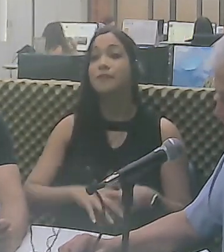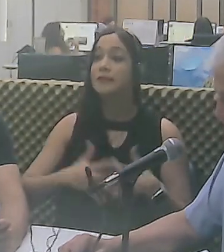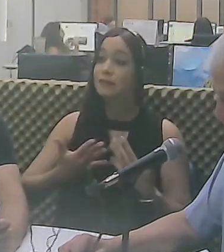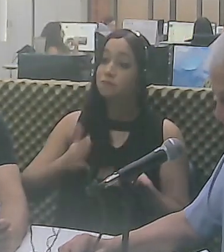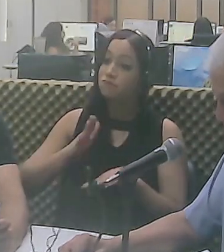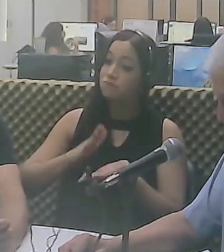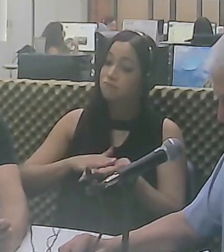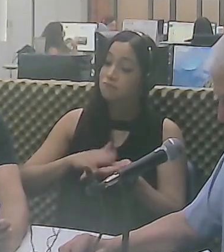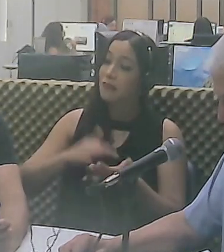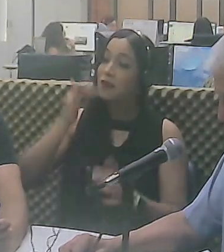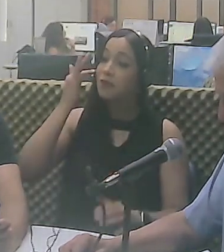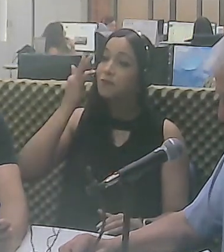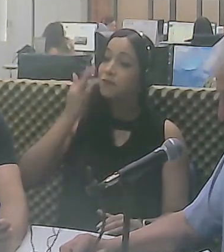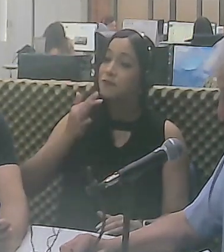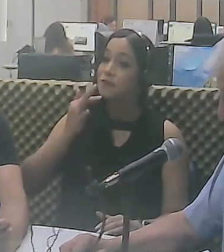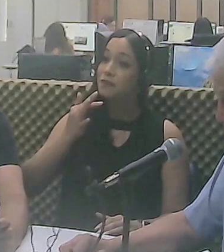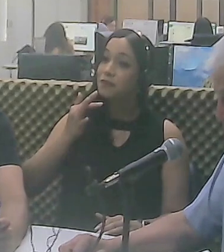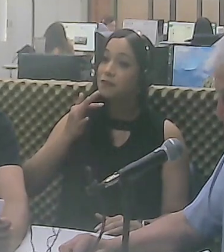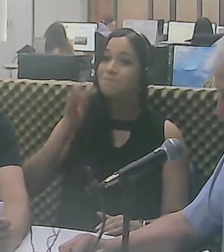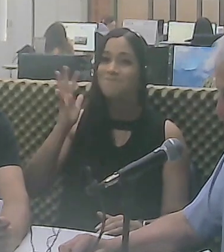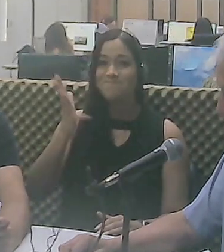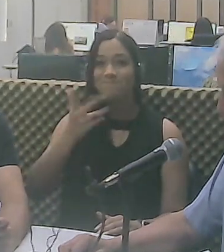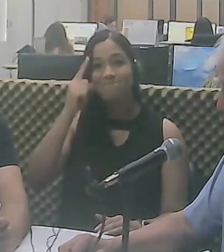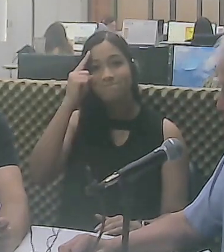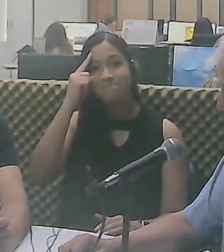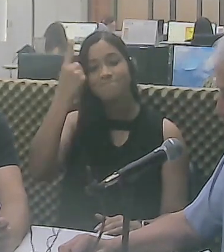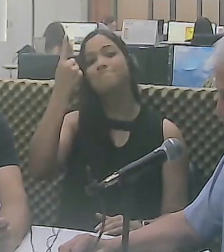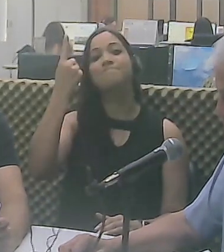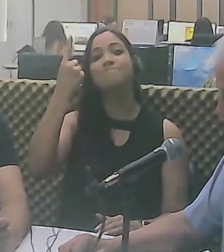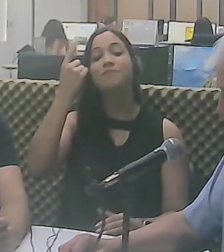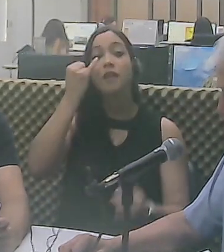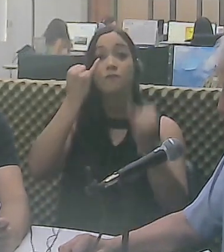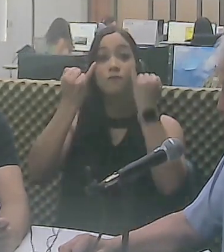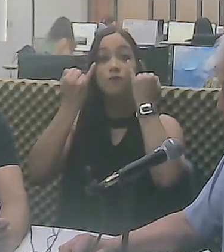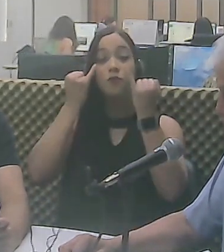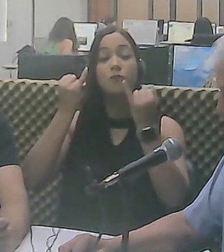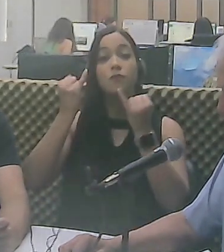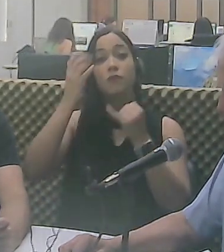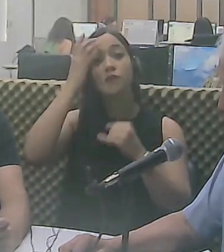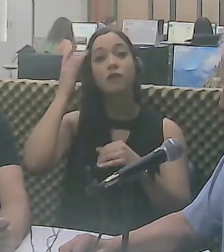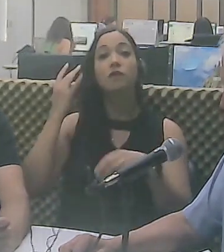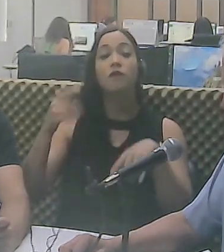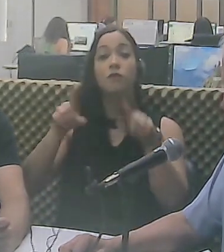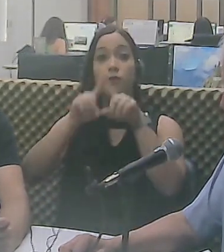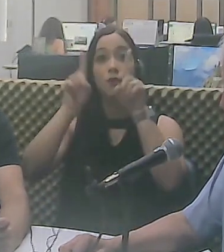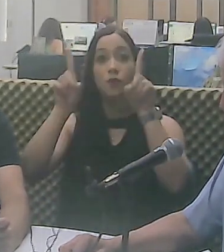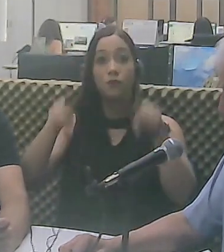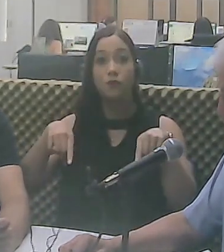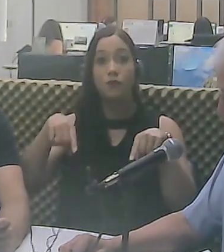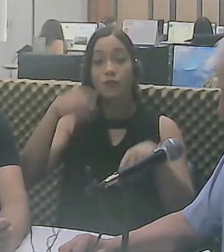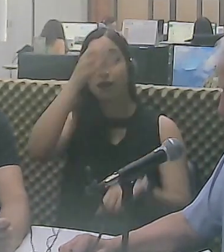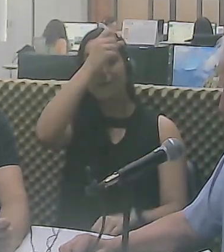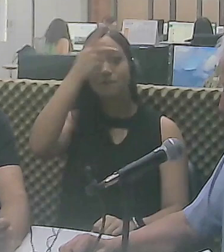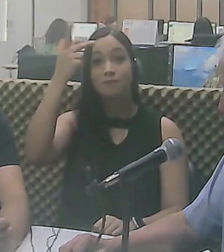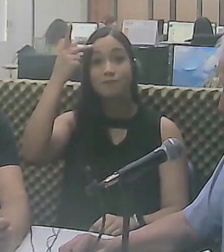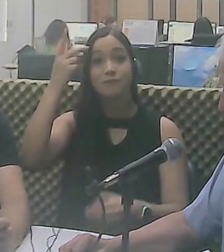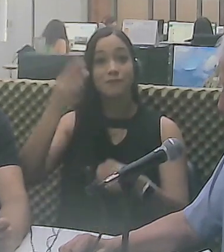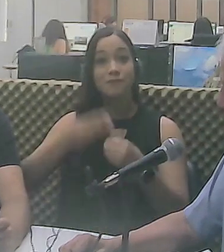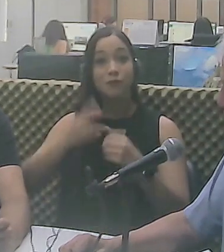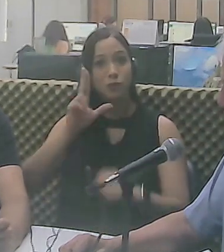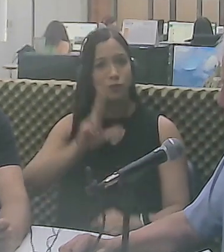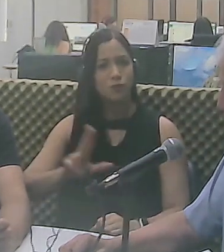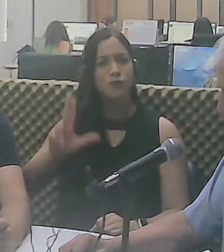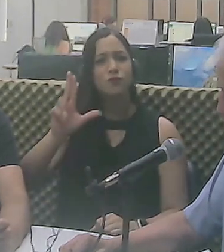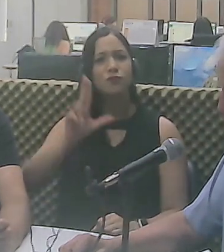quero parabenizar Fernanda e essa belíssima ideia de trazer informações aos servidores né da Prefeitura Municipal de Uberlândia